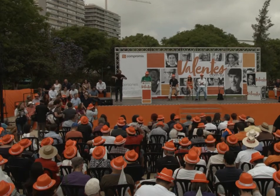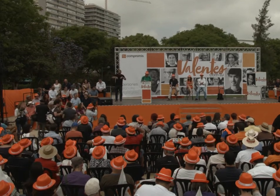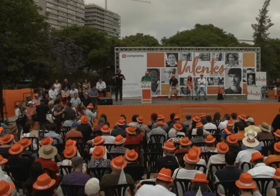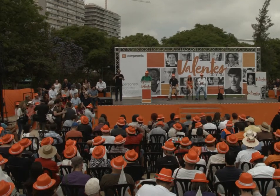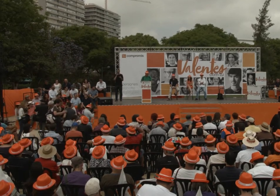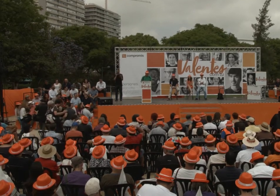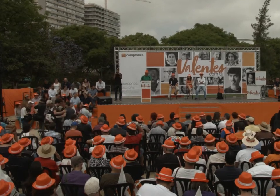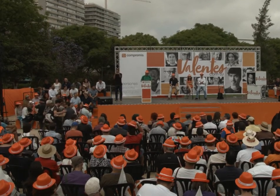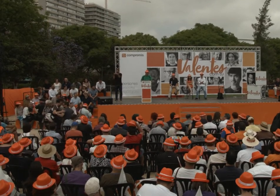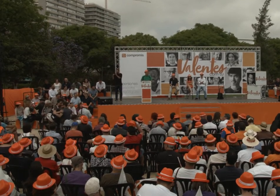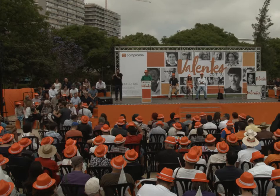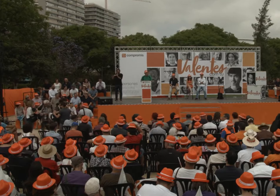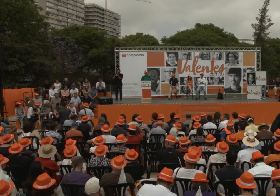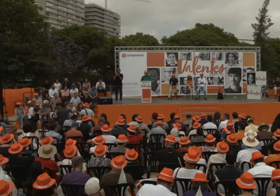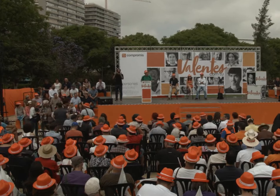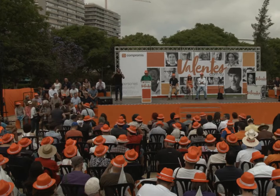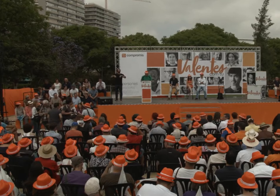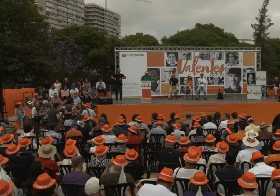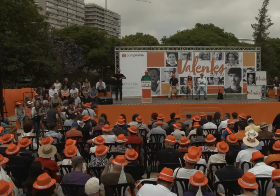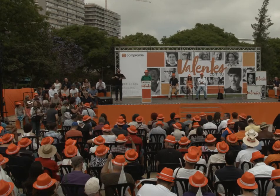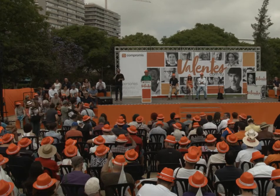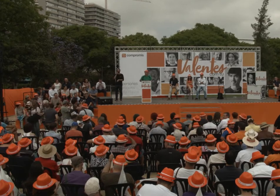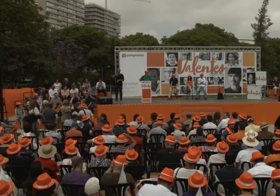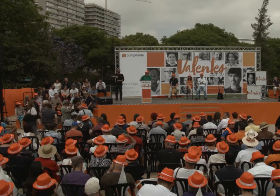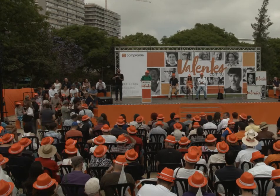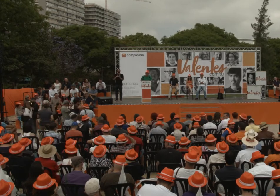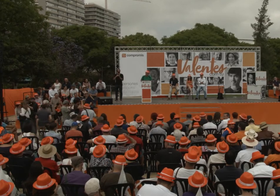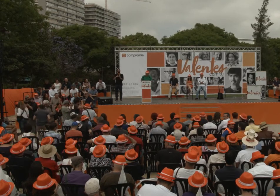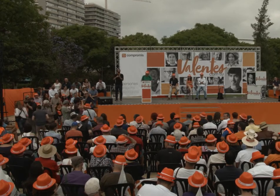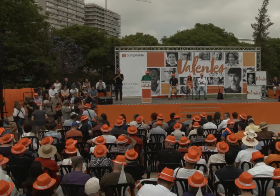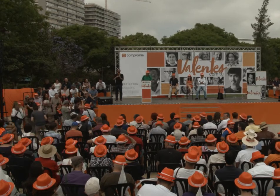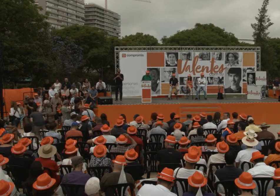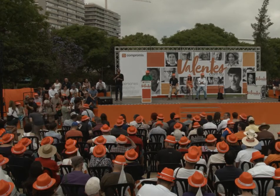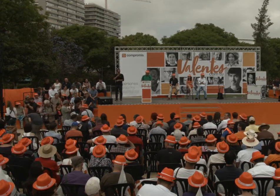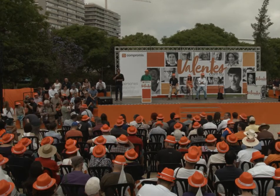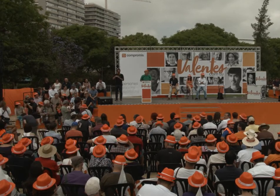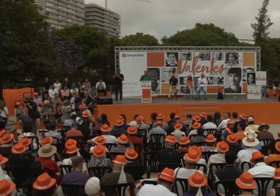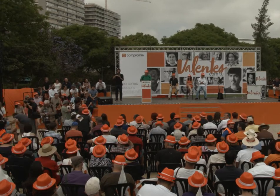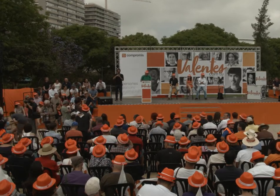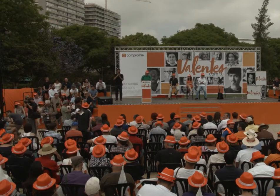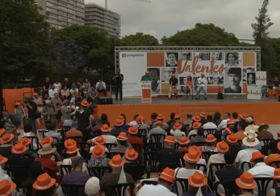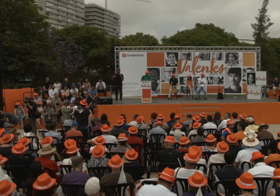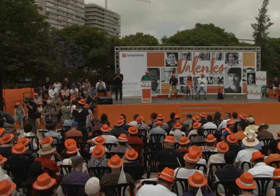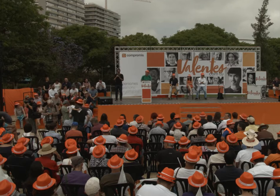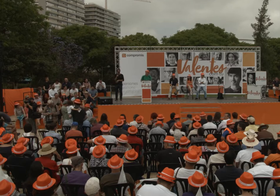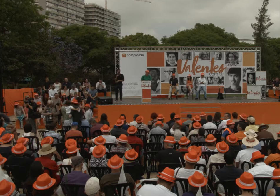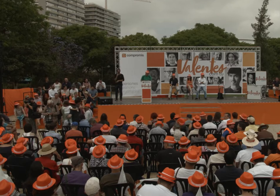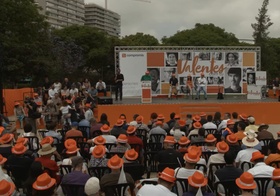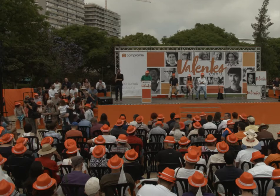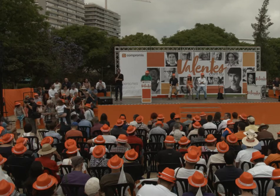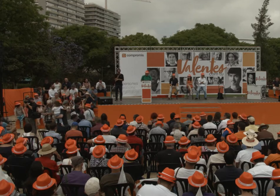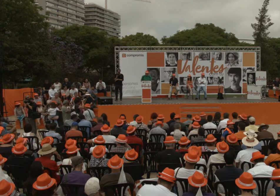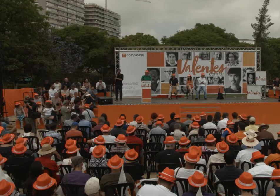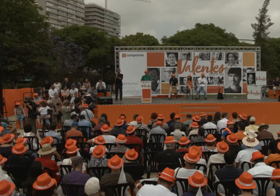més properes. Per això, en València, però es fa també a tots els nivells, cuidem i protegim